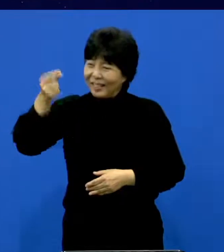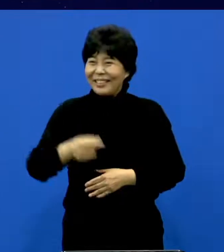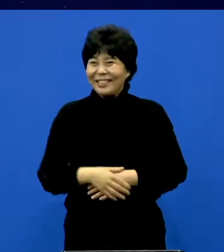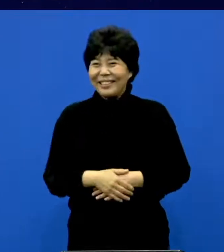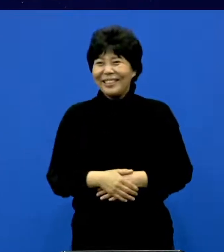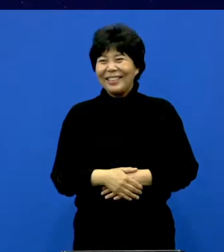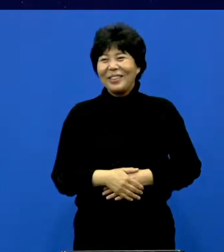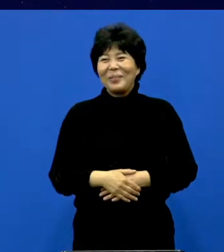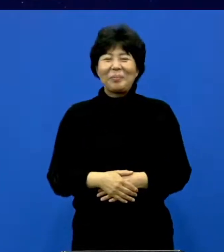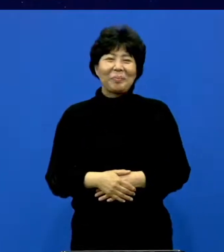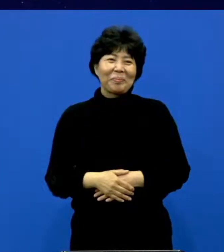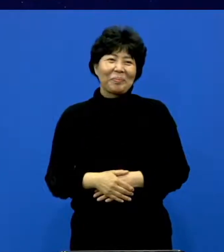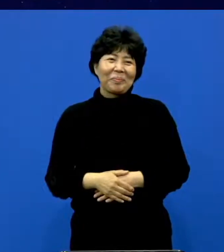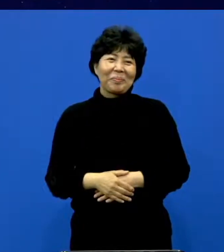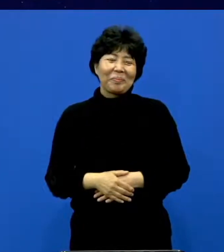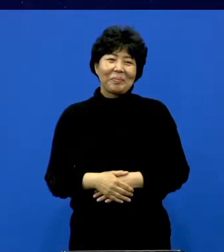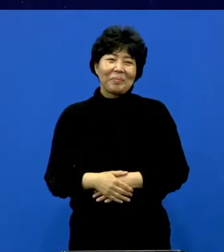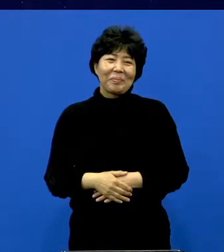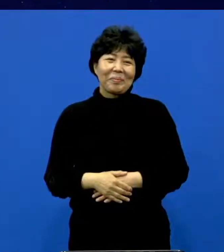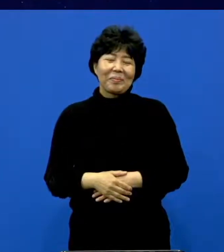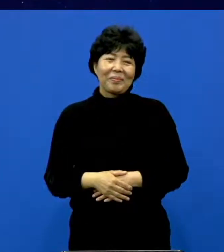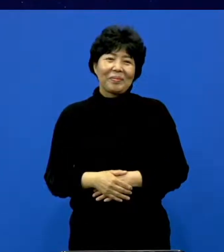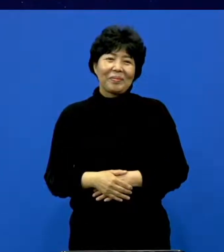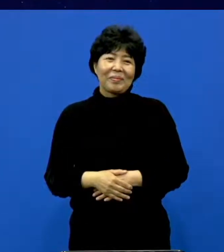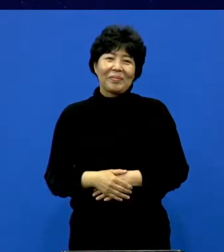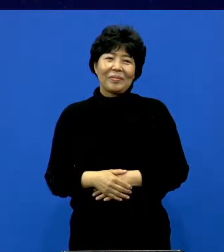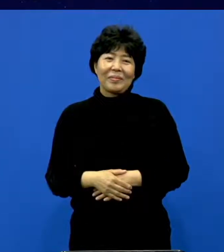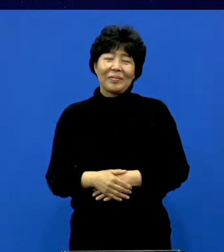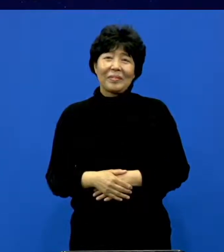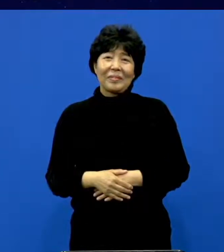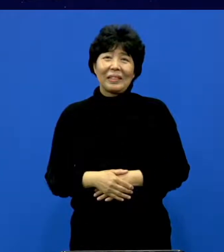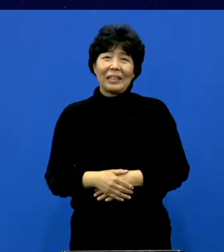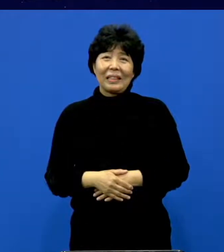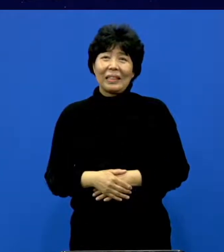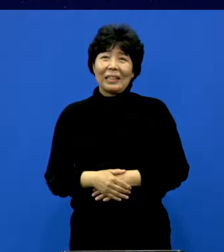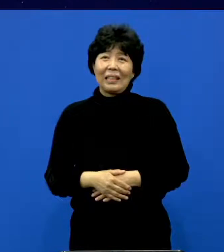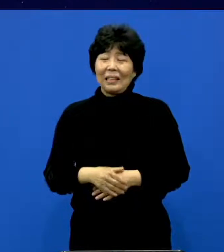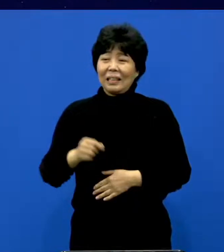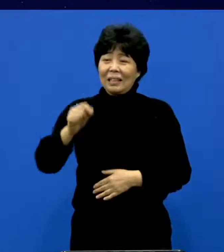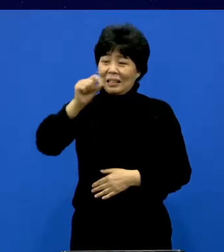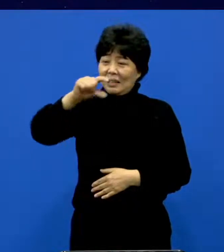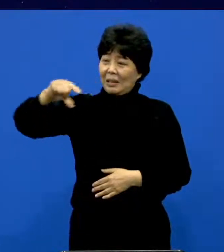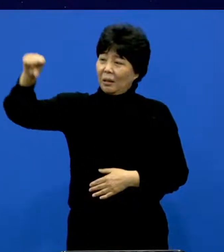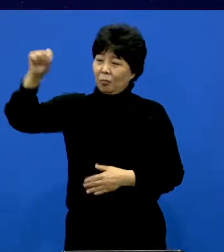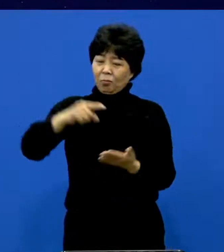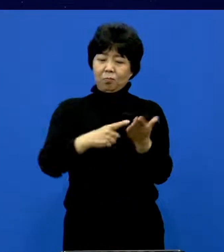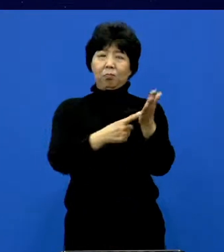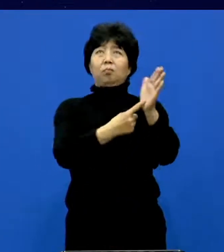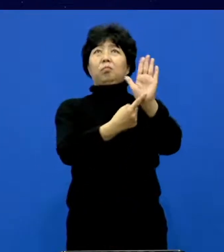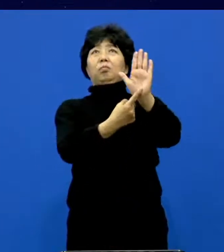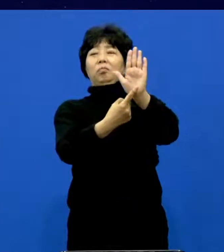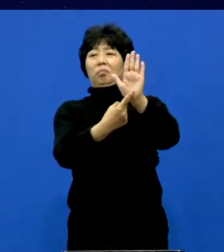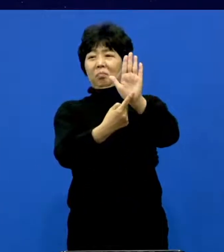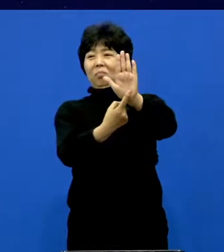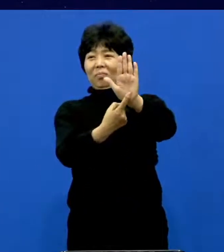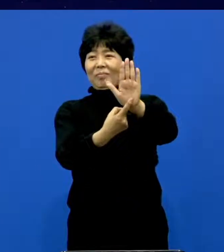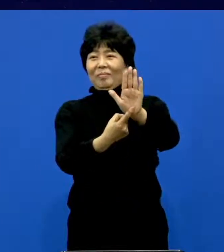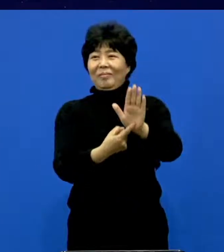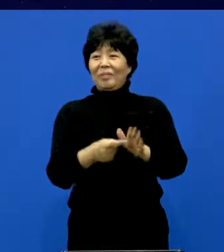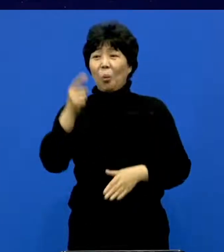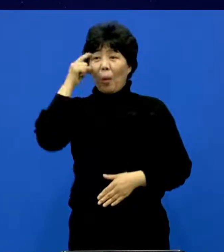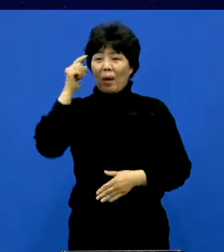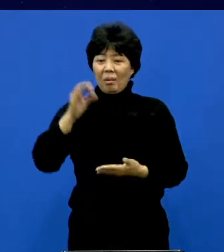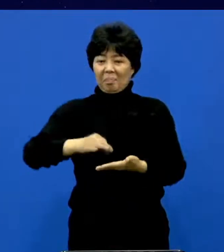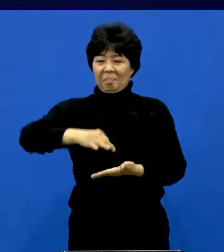있잖아요, 그죠? 나이키 뭐 이렇게 참 이거를 감추지 않잖아요. 요즘 보니까 뭐